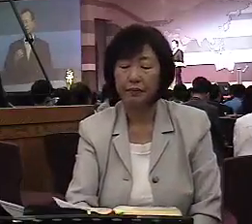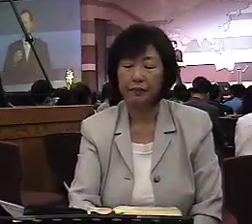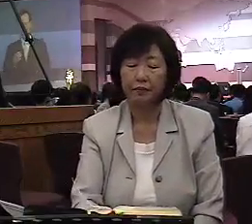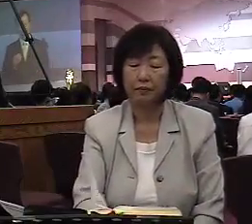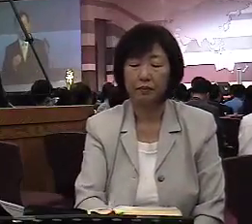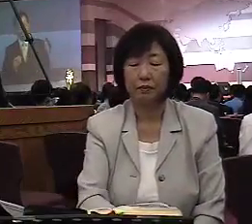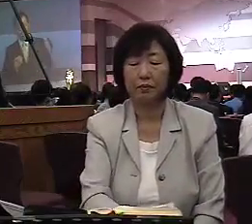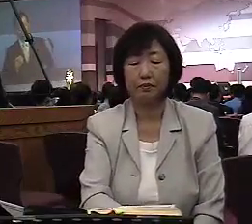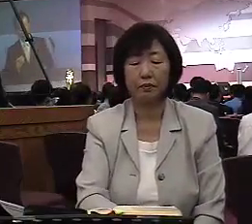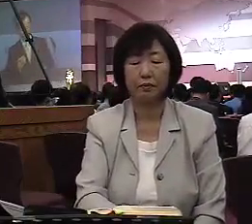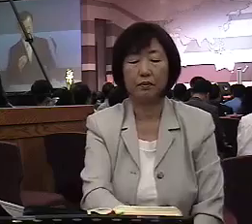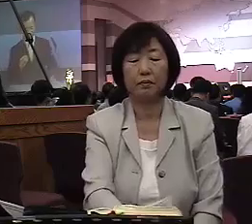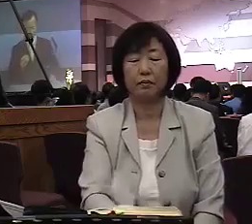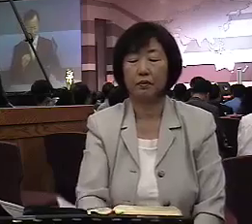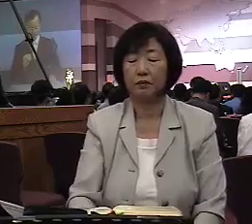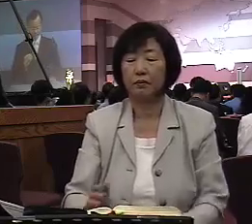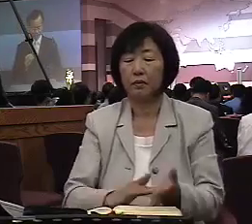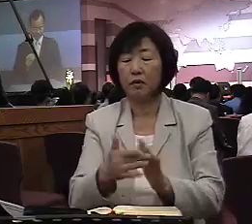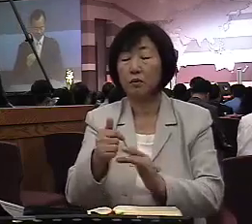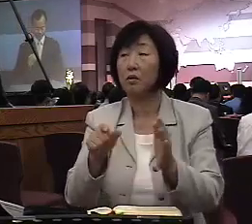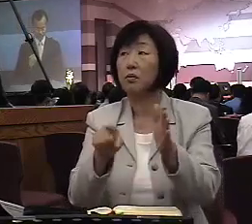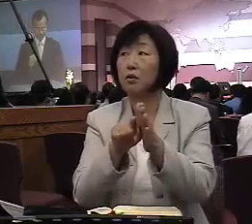여러분, 우리가 어떻게 예수님을 믿는 다음에